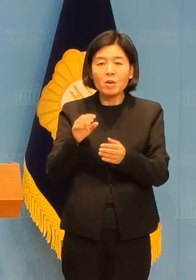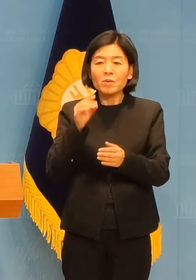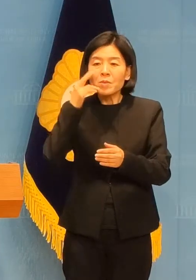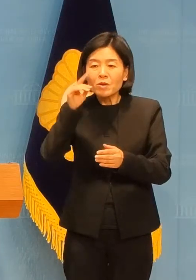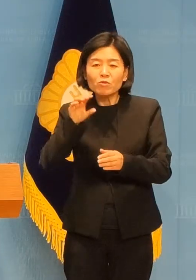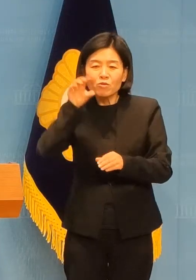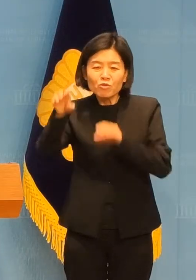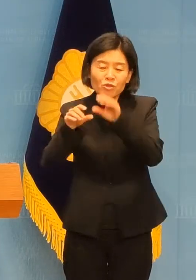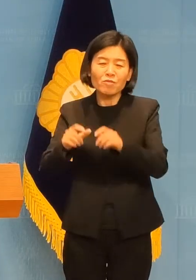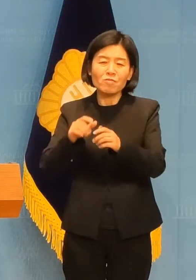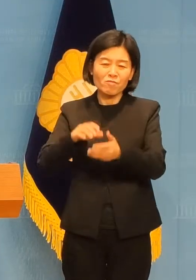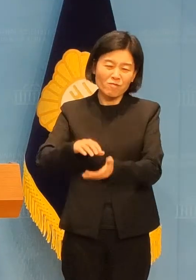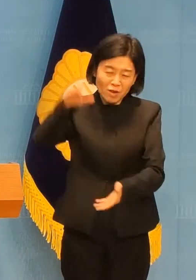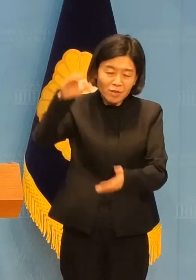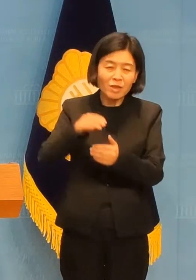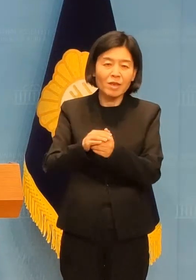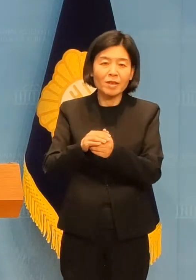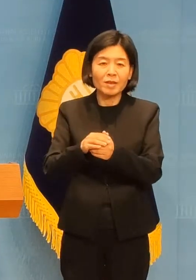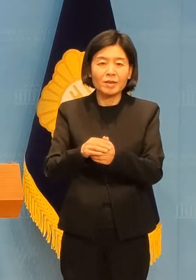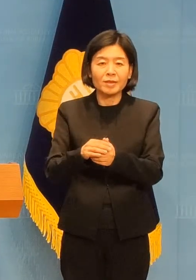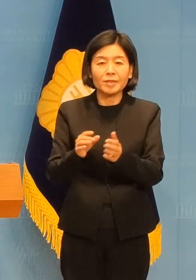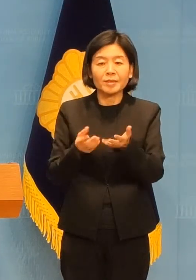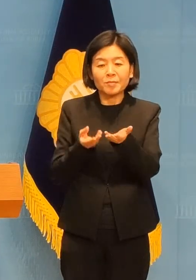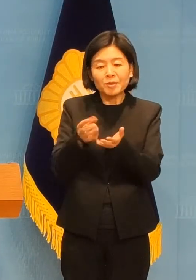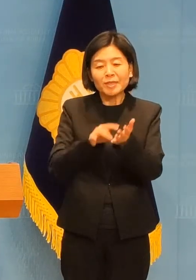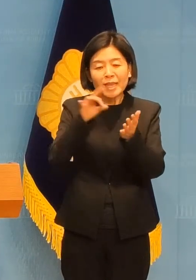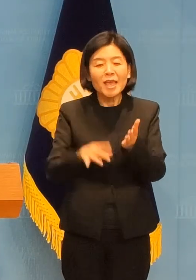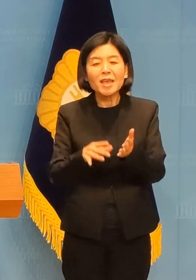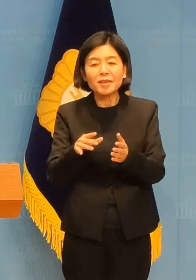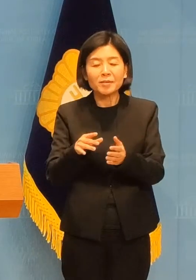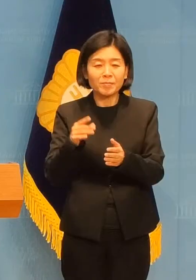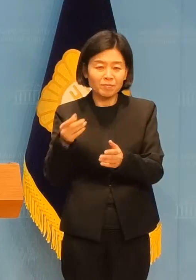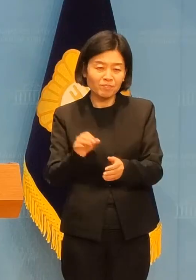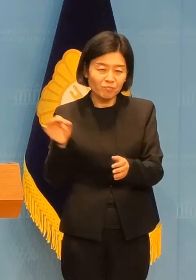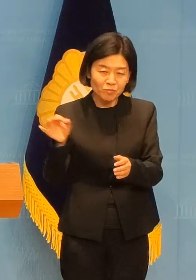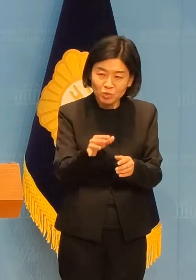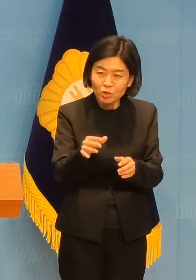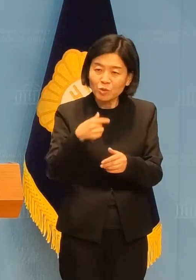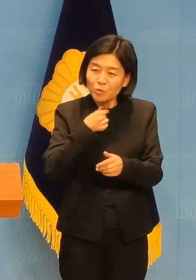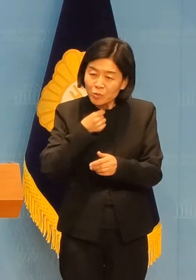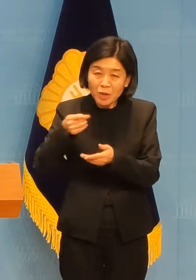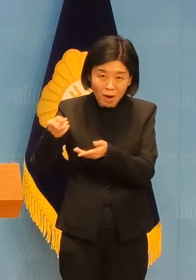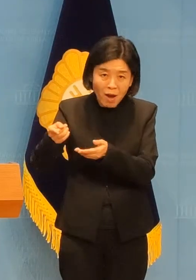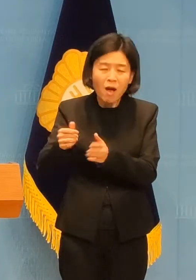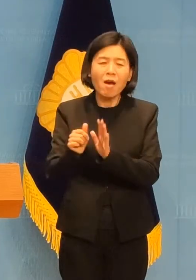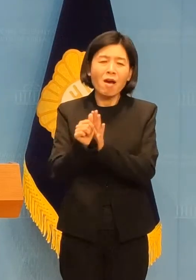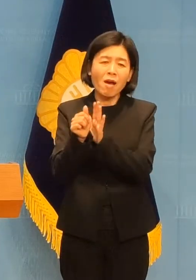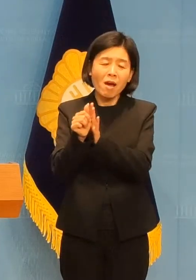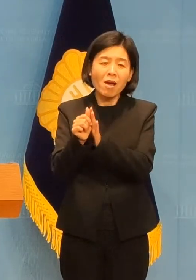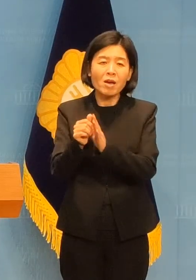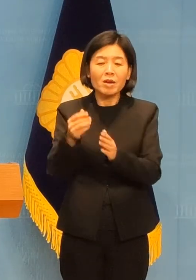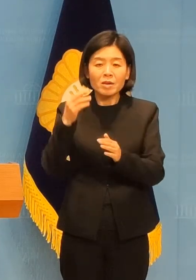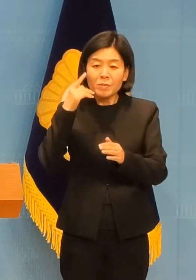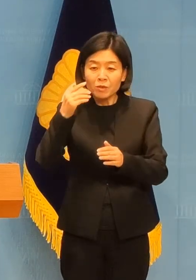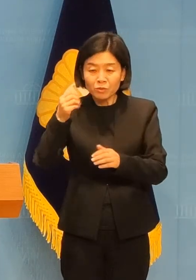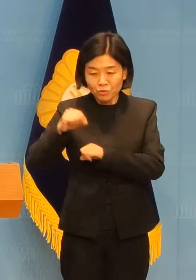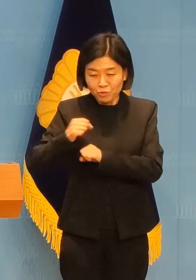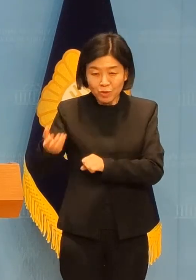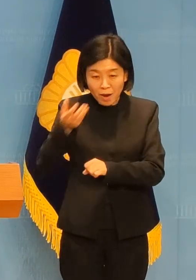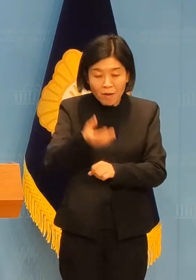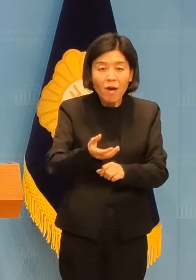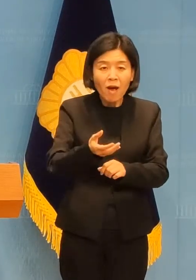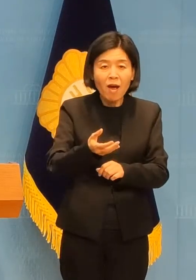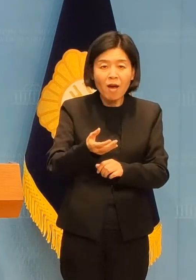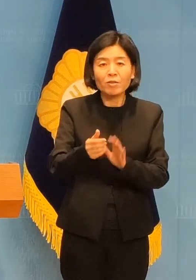해제, 주한미군 지원비 증액까지 모두 그대로 반영됐습니다. 형식만 협상일 뿐